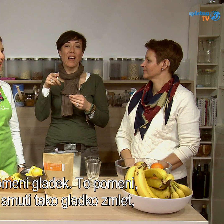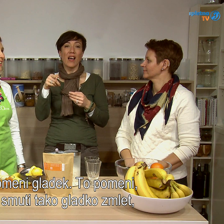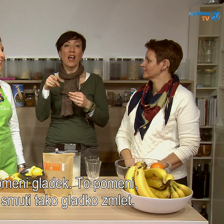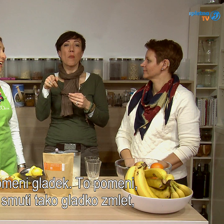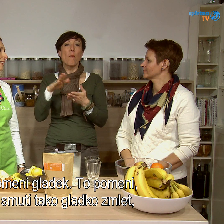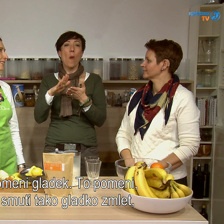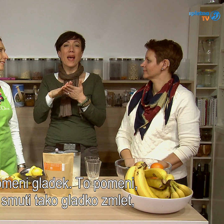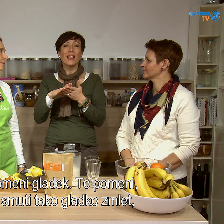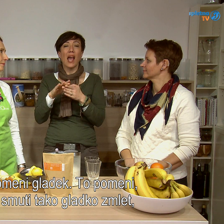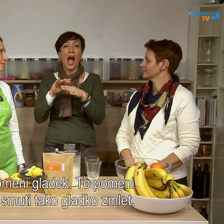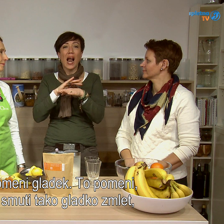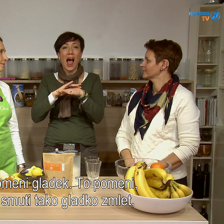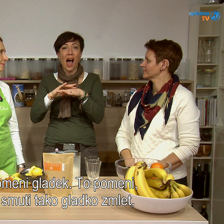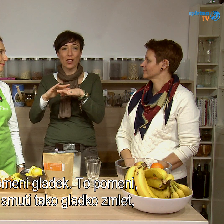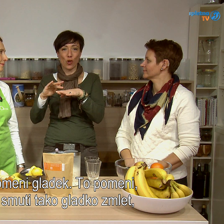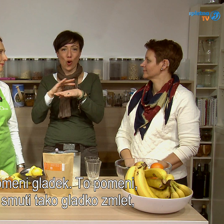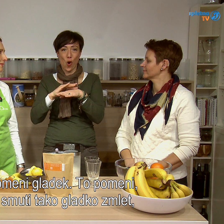In pomeni gladek.